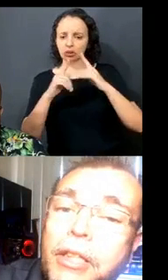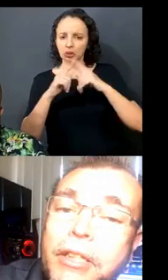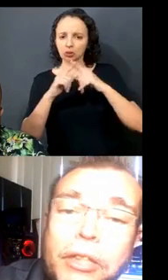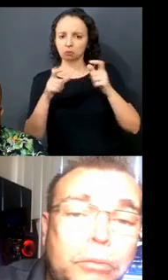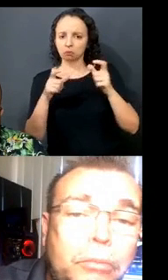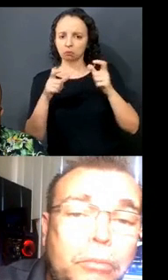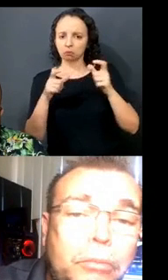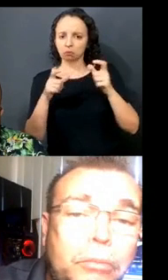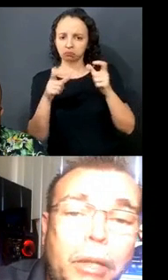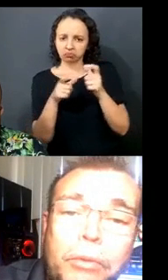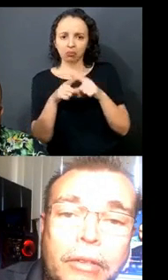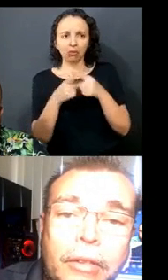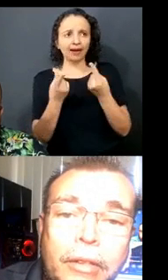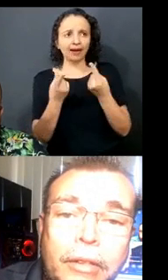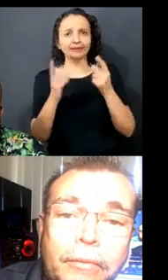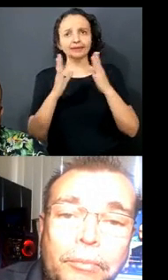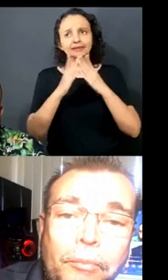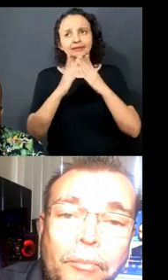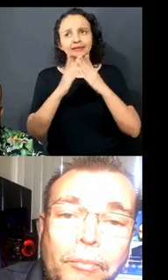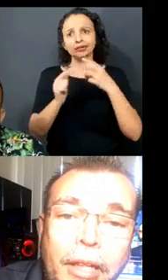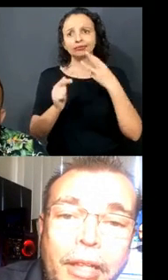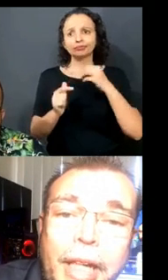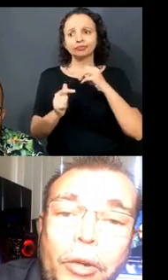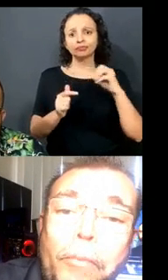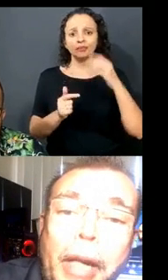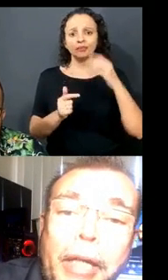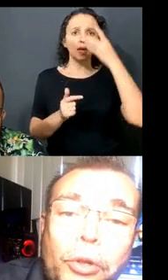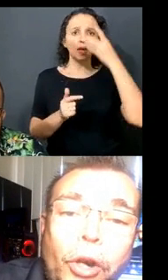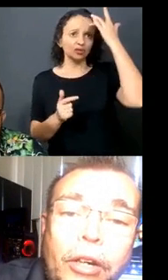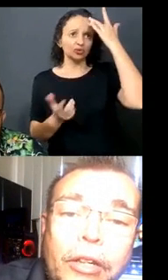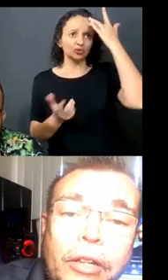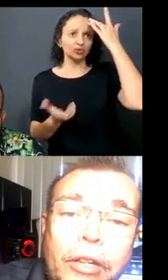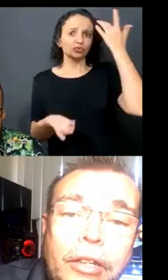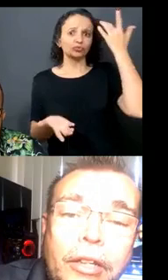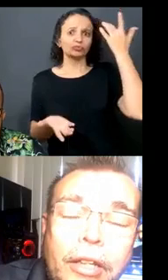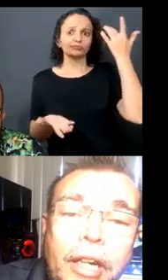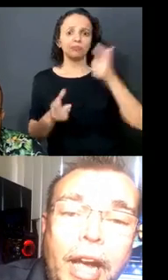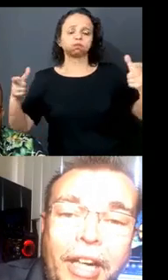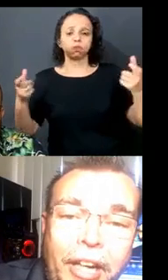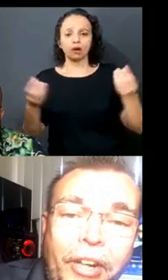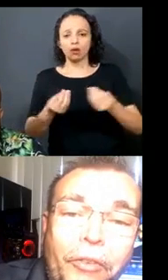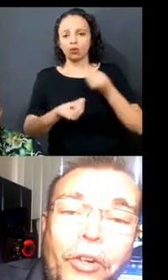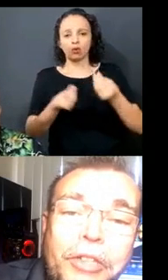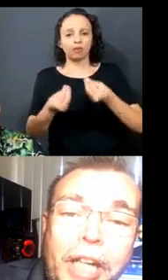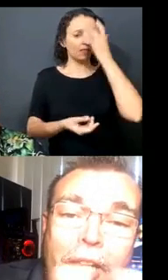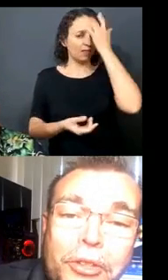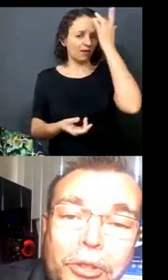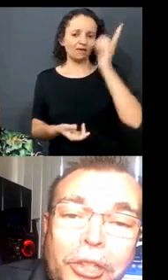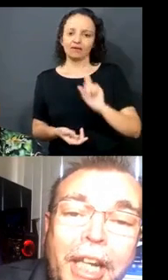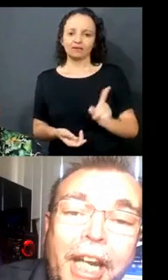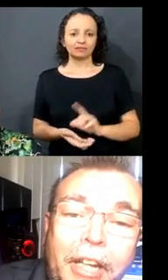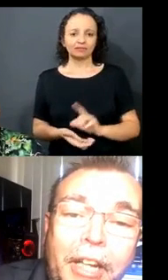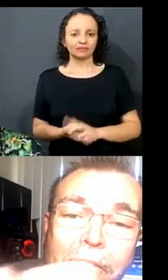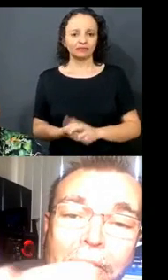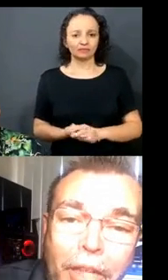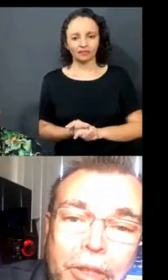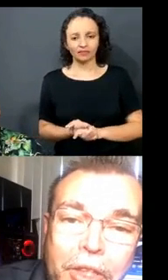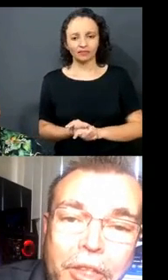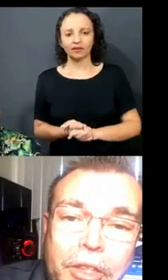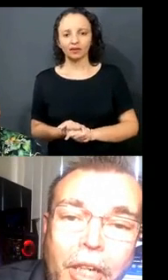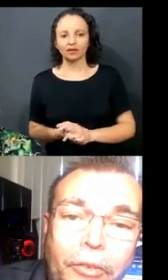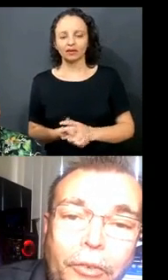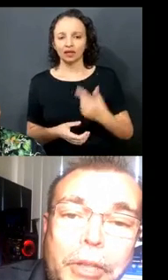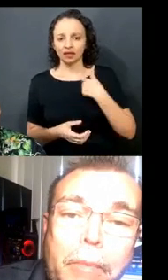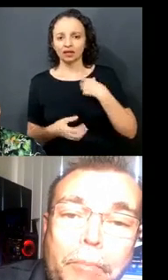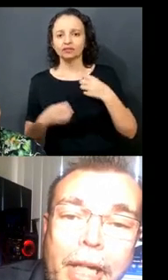igreja de 300 membros não é. É Nenhum praticamente. pastor... Eu vou voltar no assunto aqui, relevância do